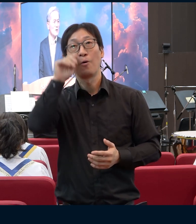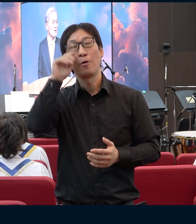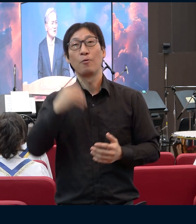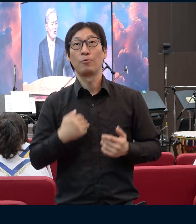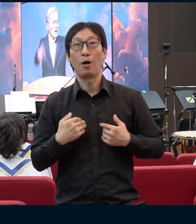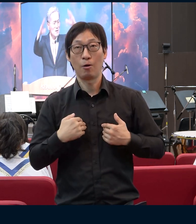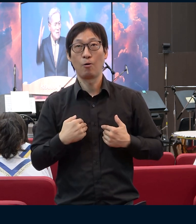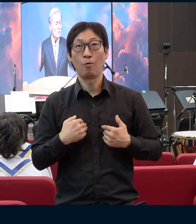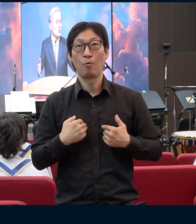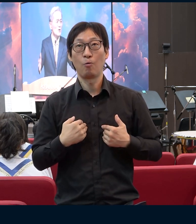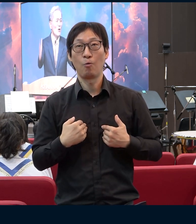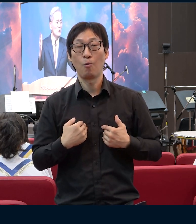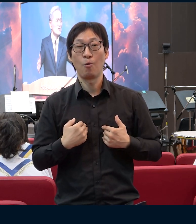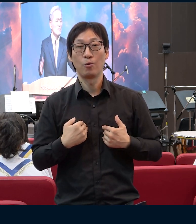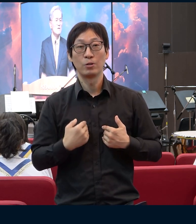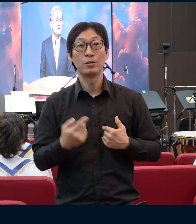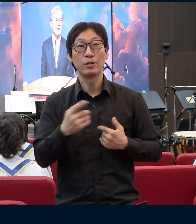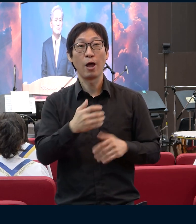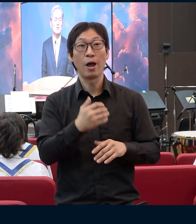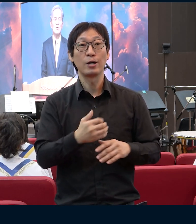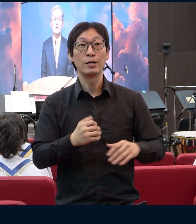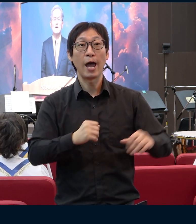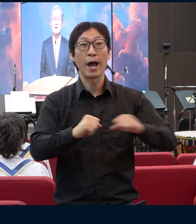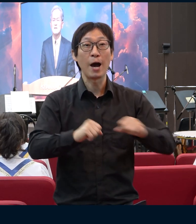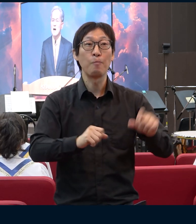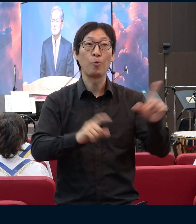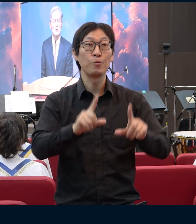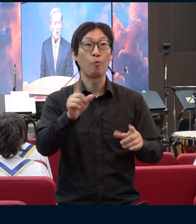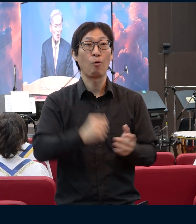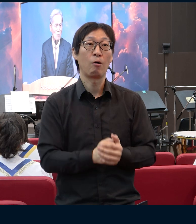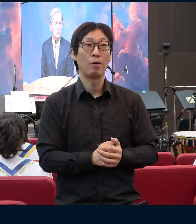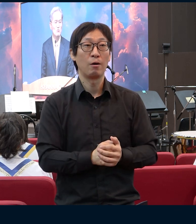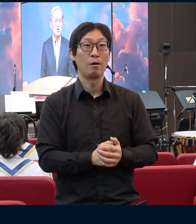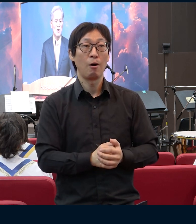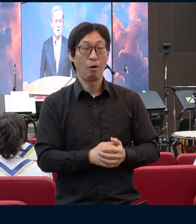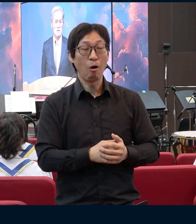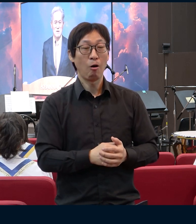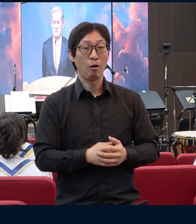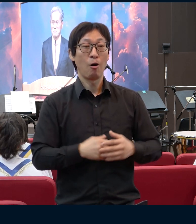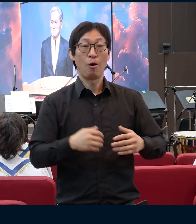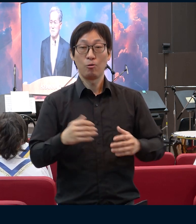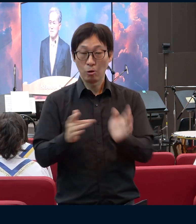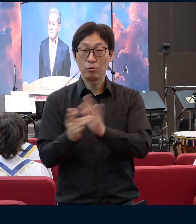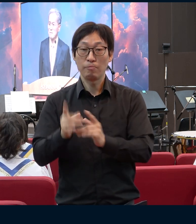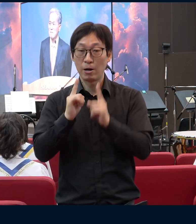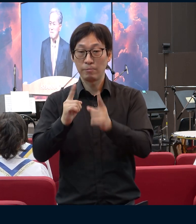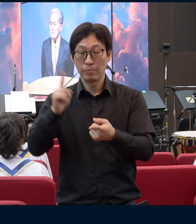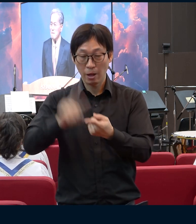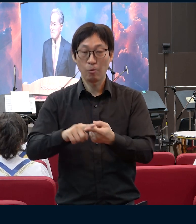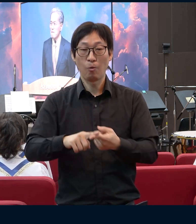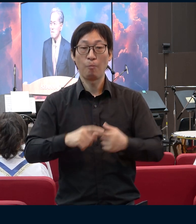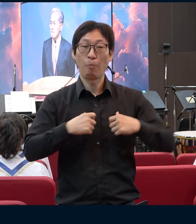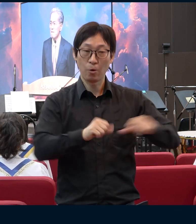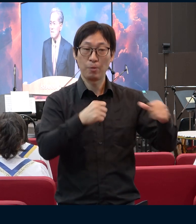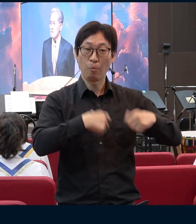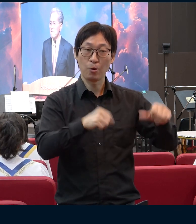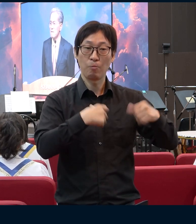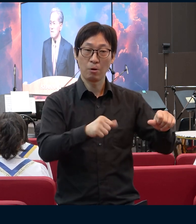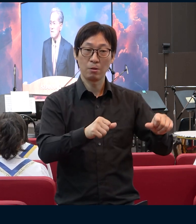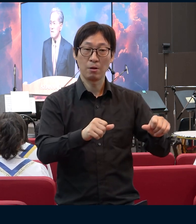정말 그것까지는 참 좋은데 어떤 사람은 그 다음부터 삶이 너무 무력한 거예요.